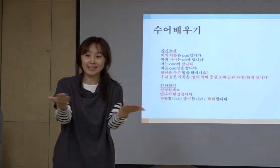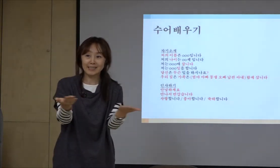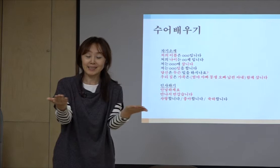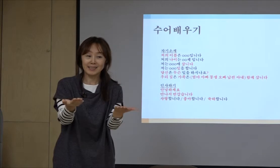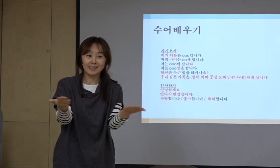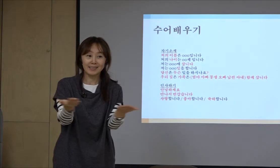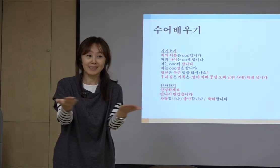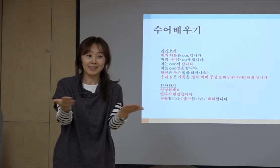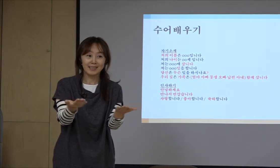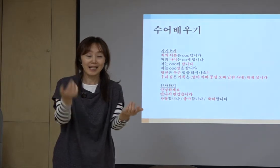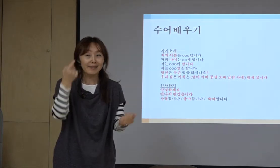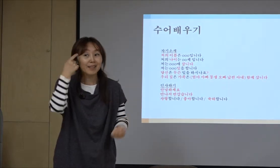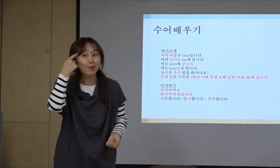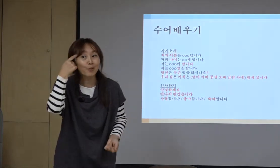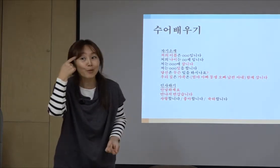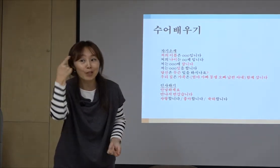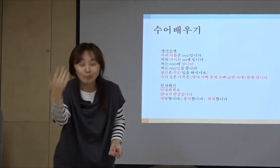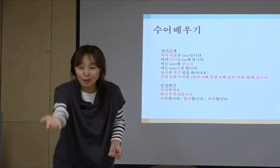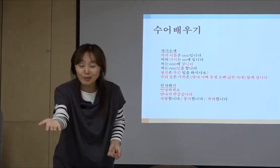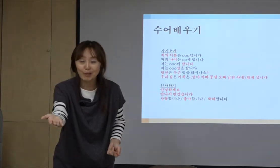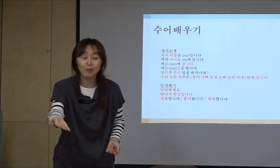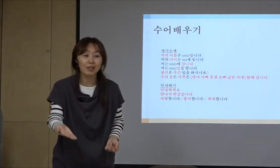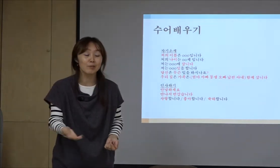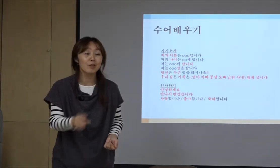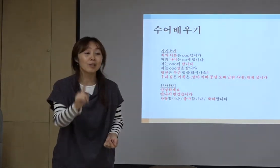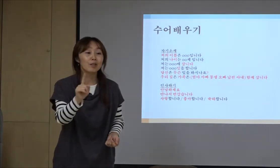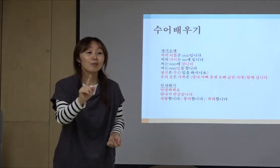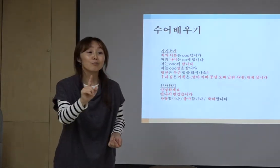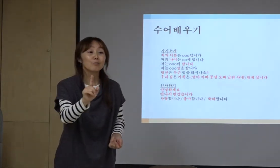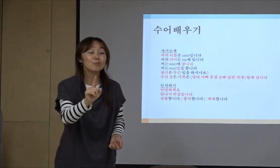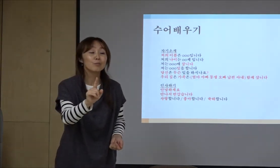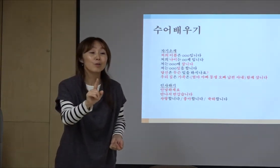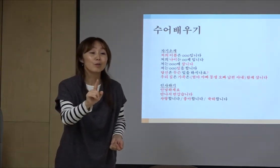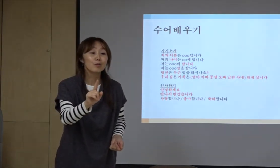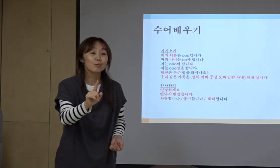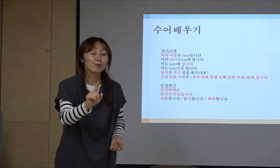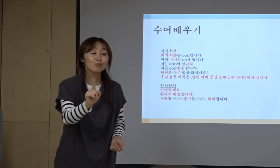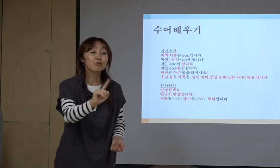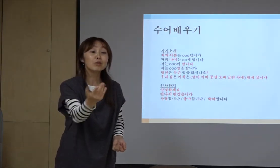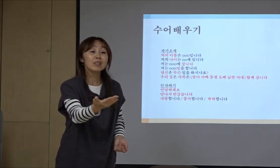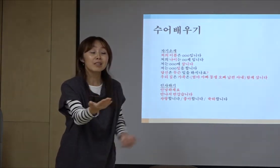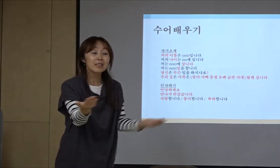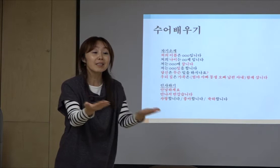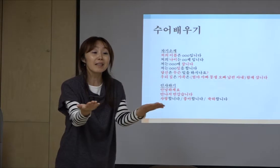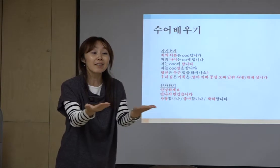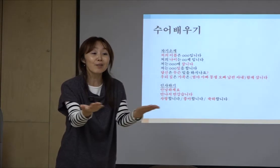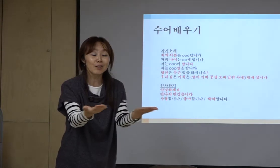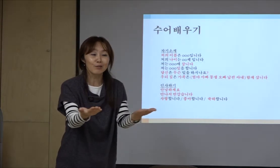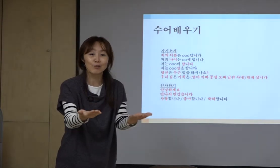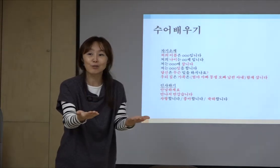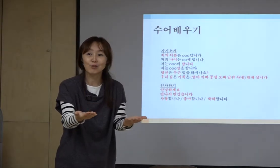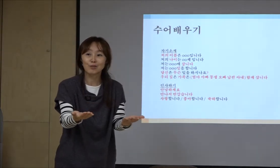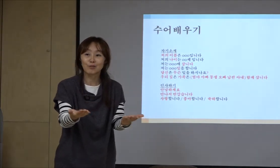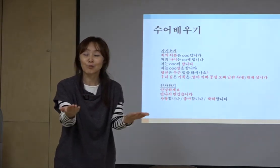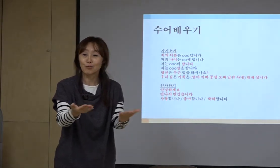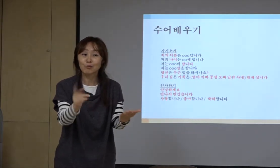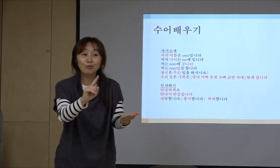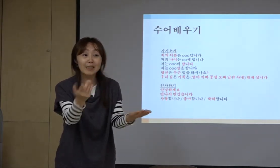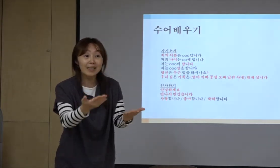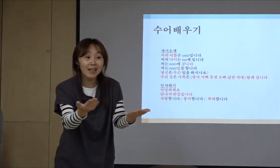일을 하세요? 라고 물어도 되고, 아니면 뭐 무슨 일 하세요? 라고 뭐 무슨 일? 하고